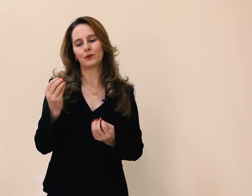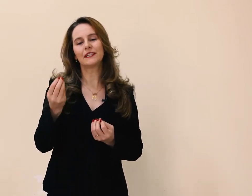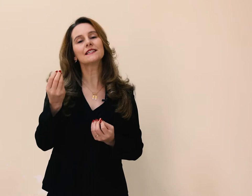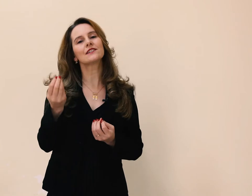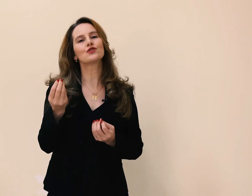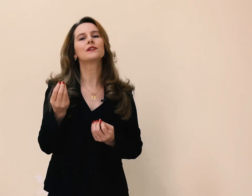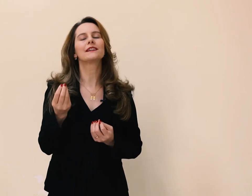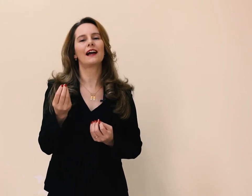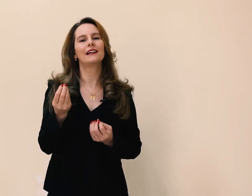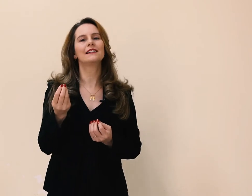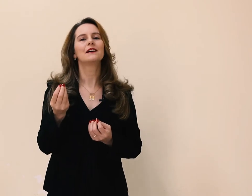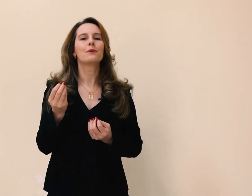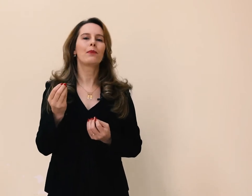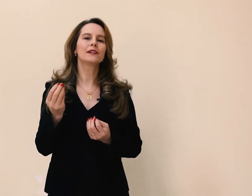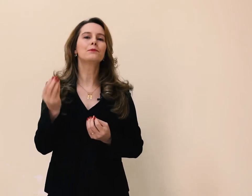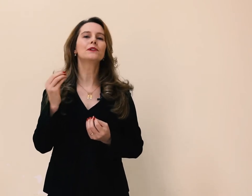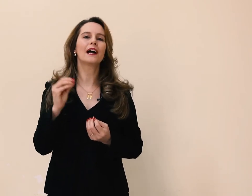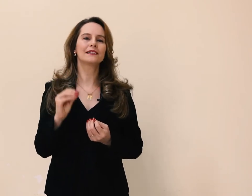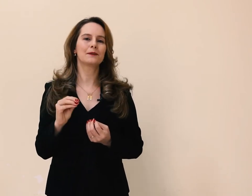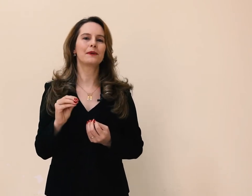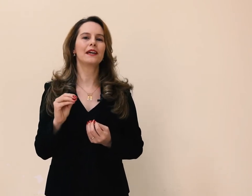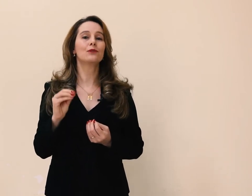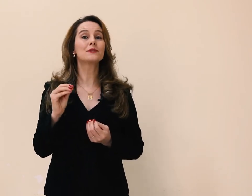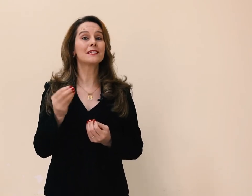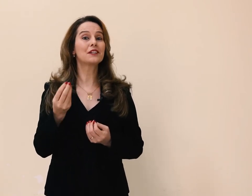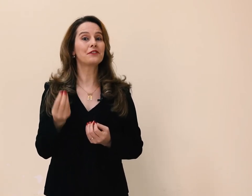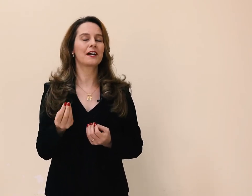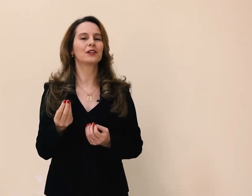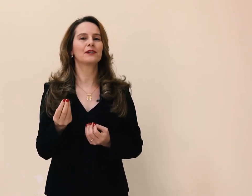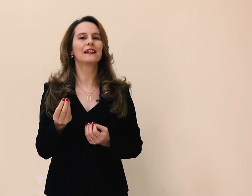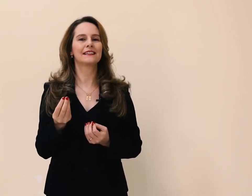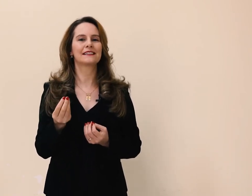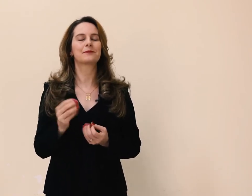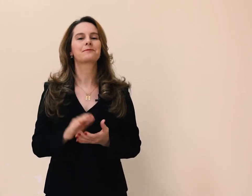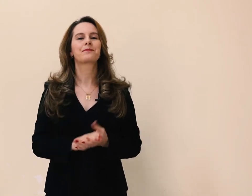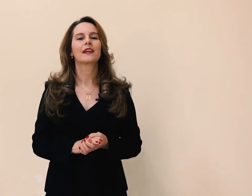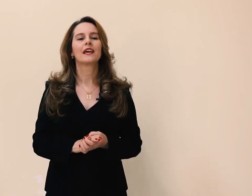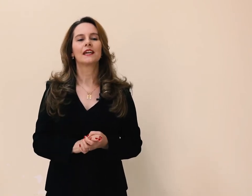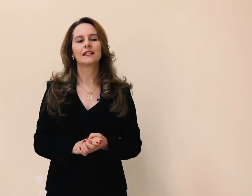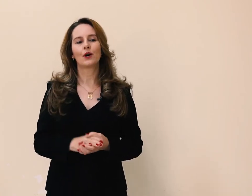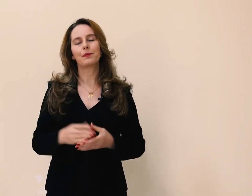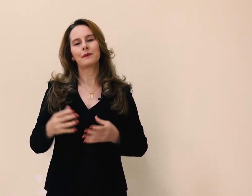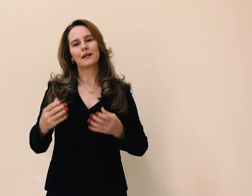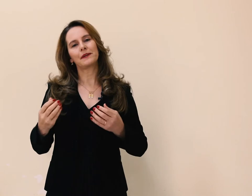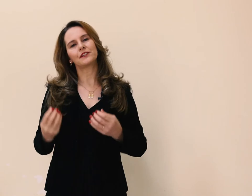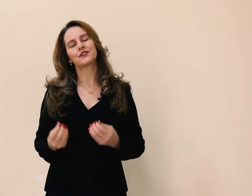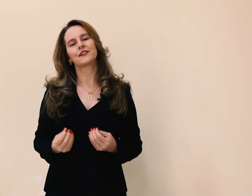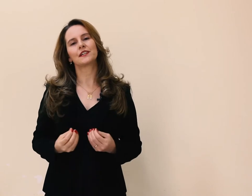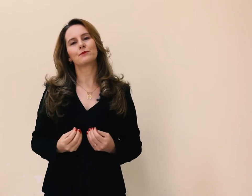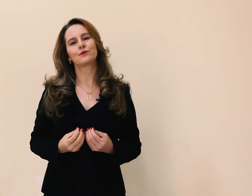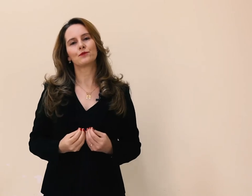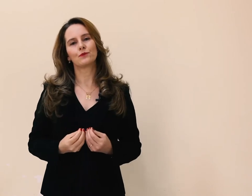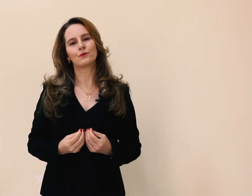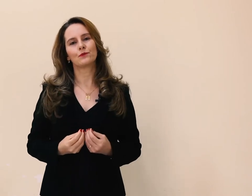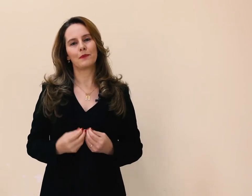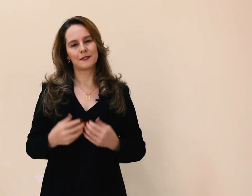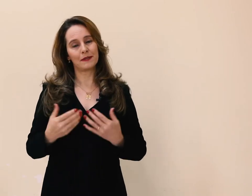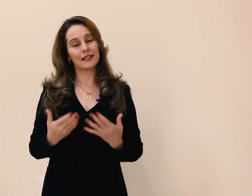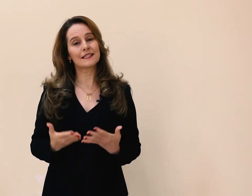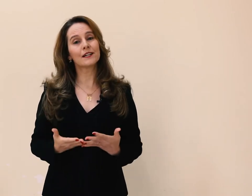mudança de um detalhe, pode mudar também o significado da letra. Então, primeiramente nós faremos uma explicação